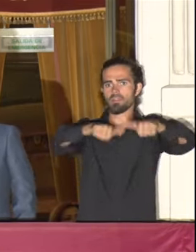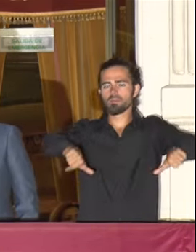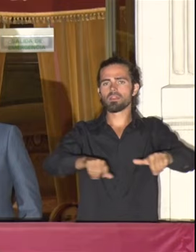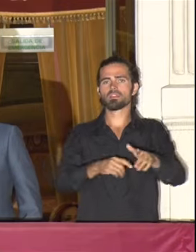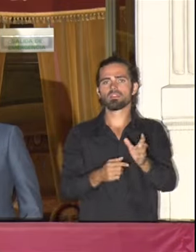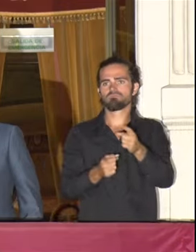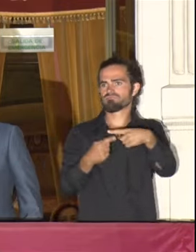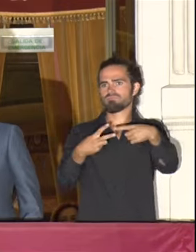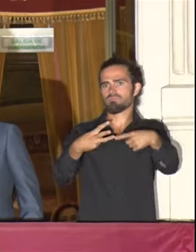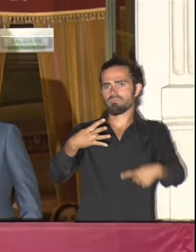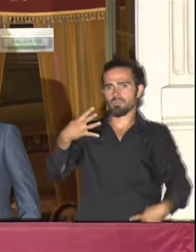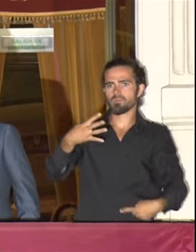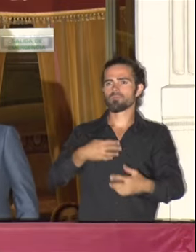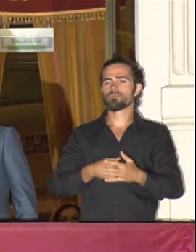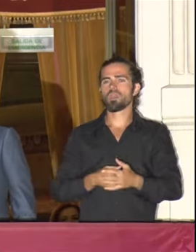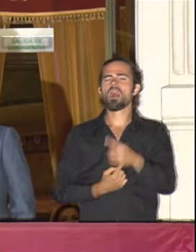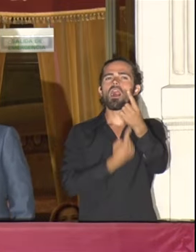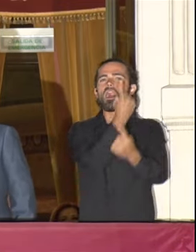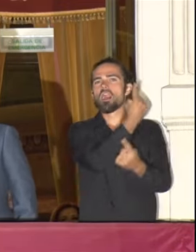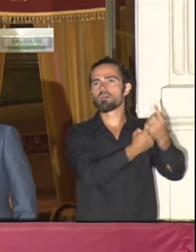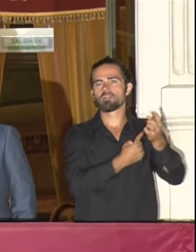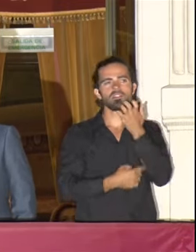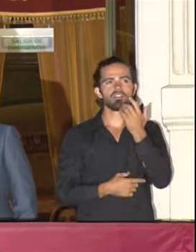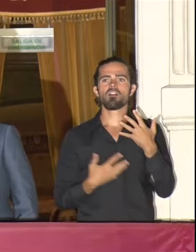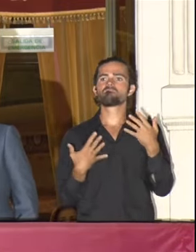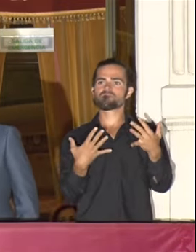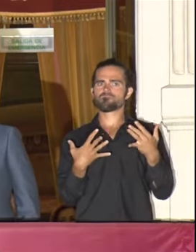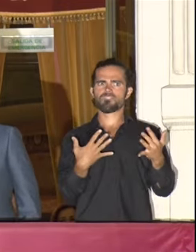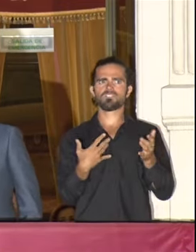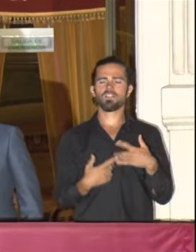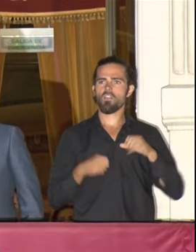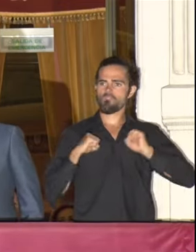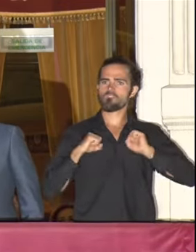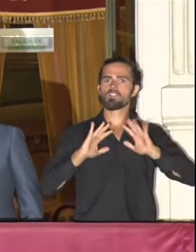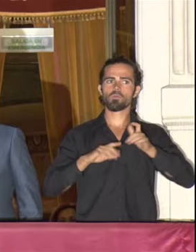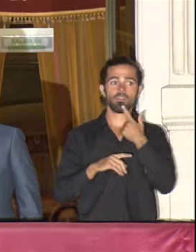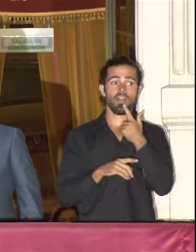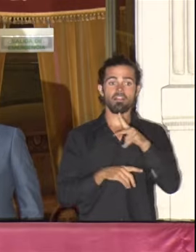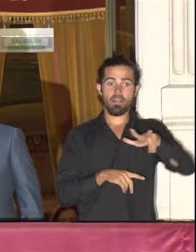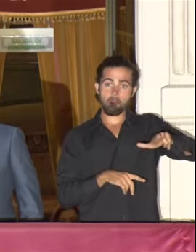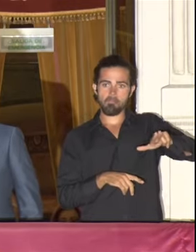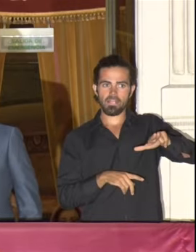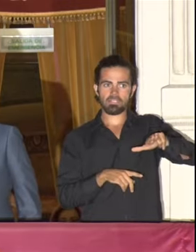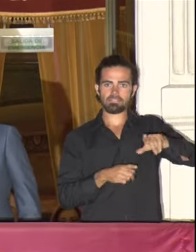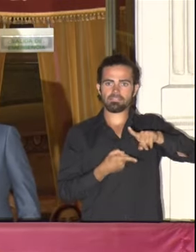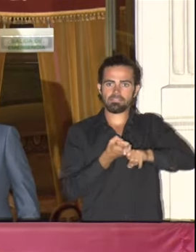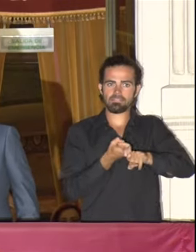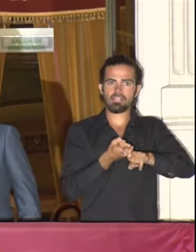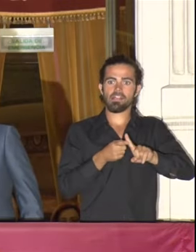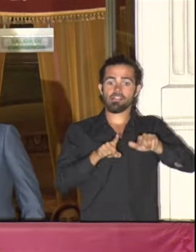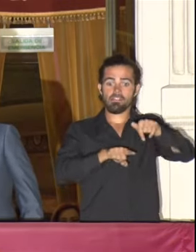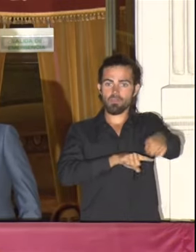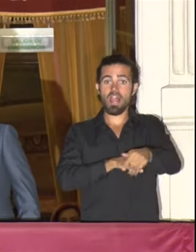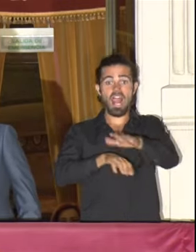star, en las a veces frescas noches de la caseta se iban consolidando estas parejas que luego en un futuro